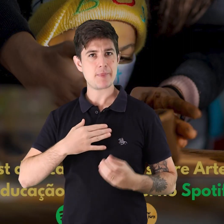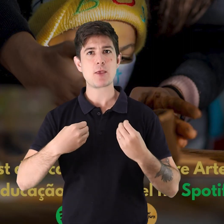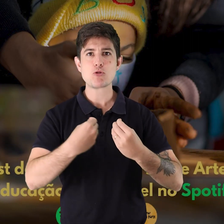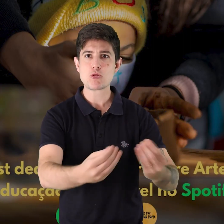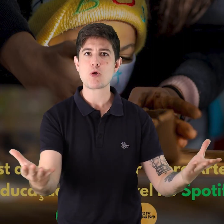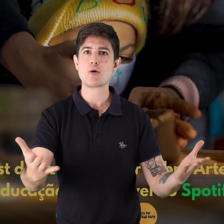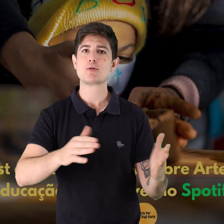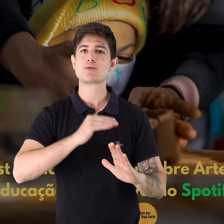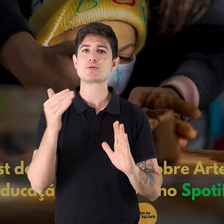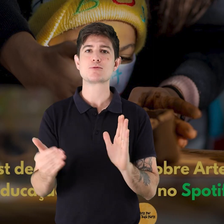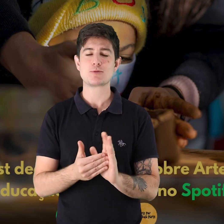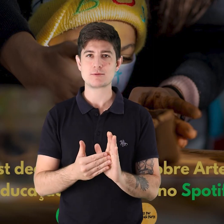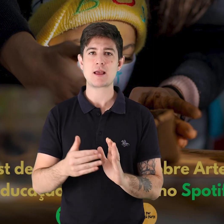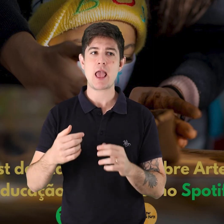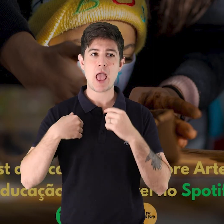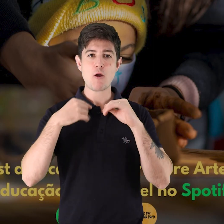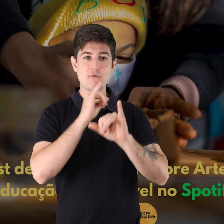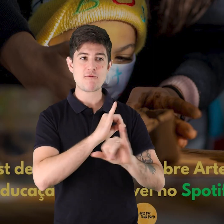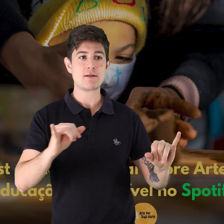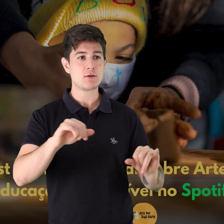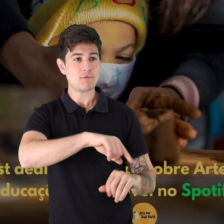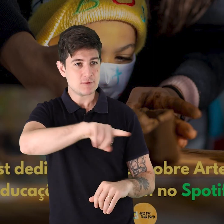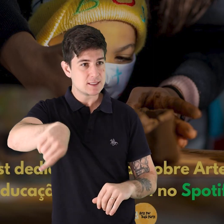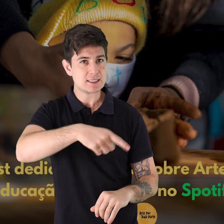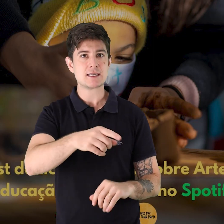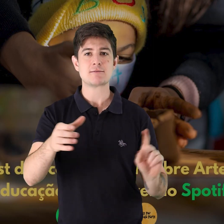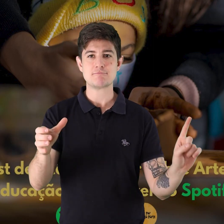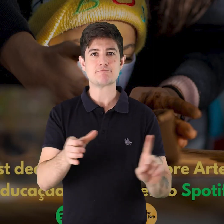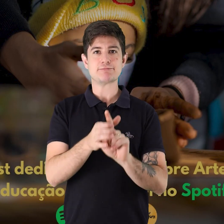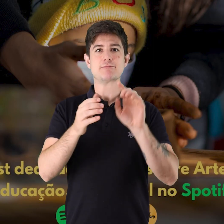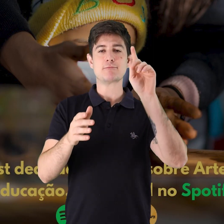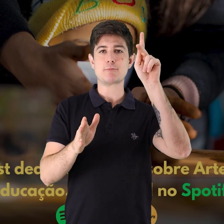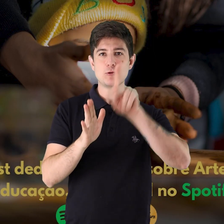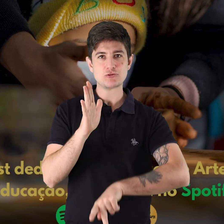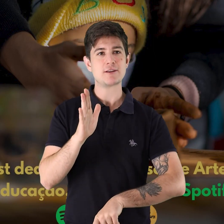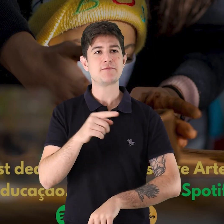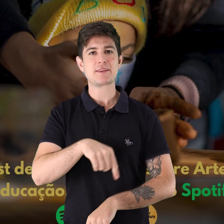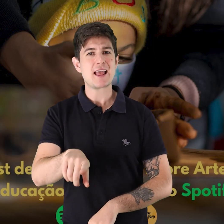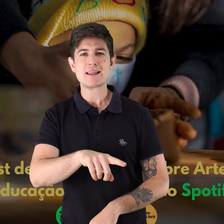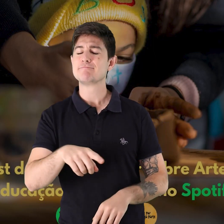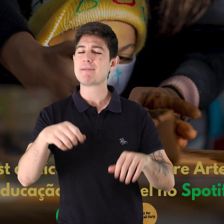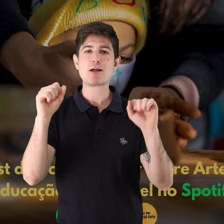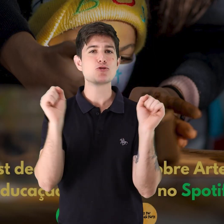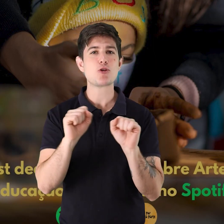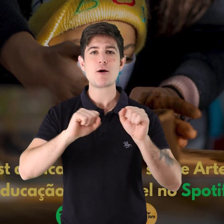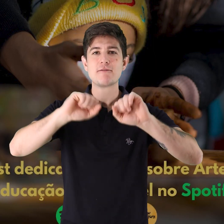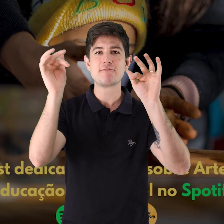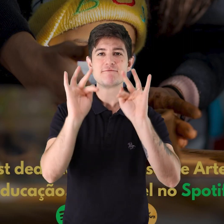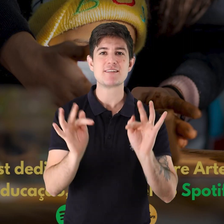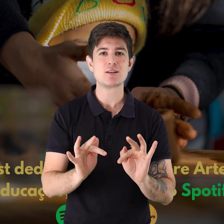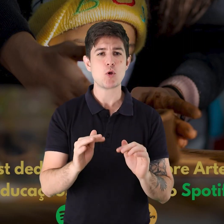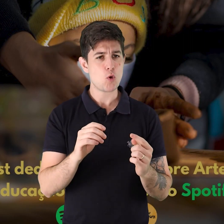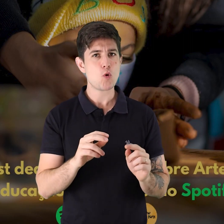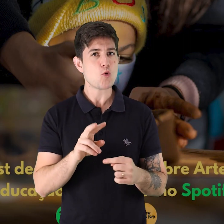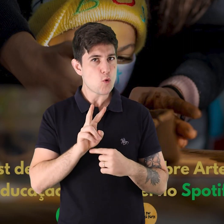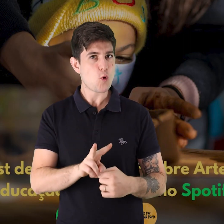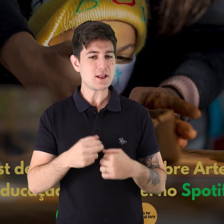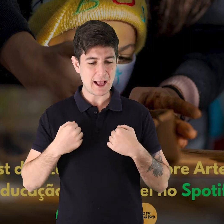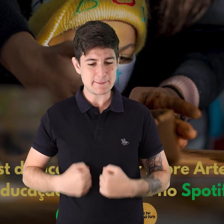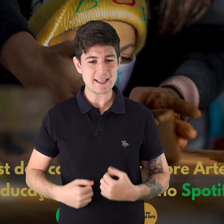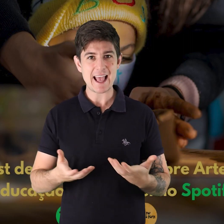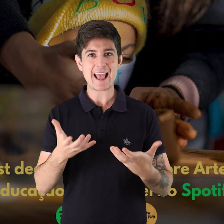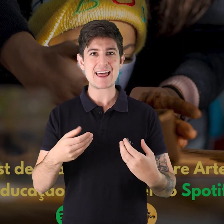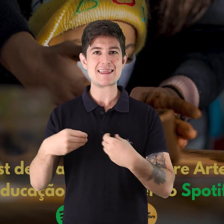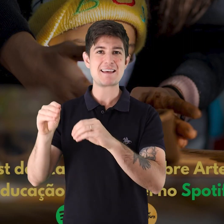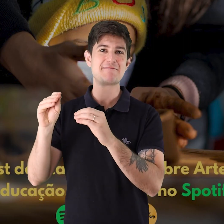nossa logo, eu tô falando, você pertence a esse projeto. Sim. E eles adoram, se sentem felizes, cuidam da camiseta,